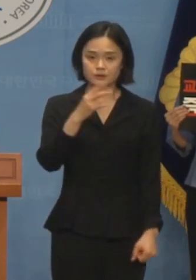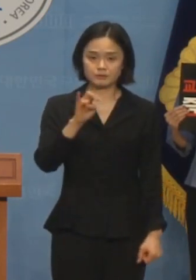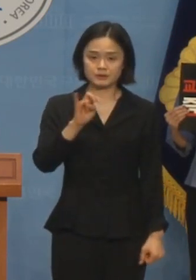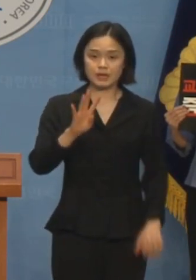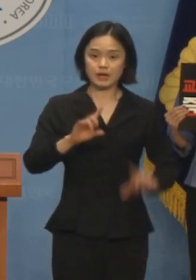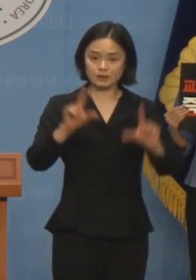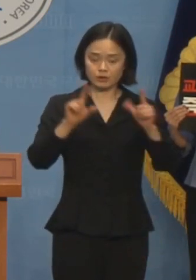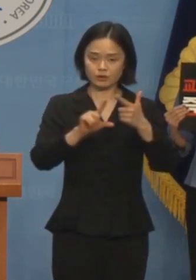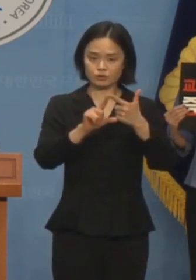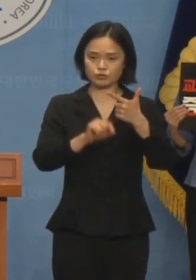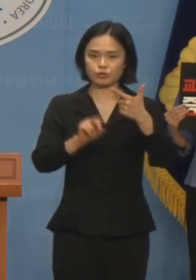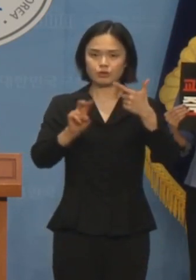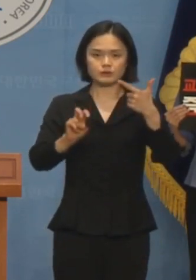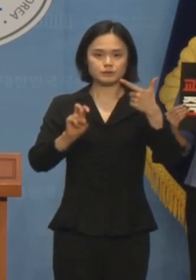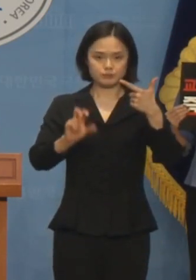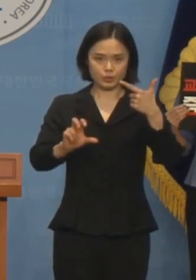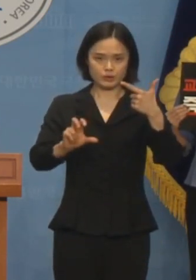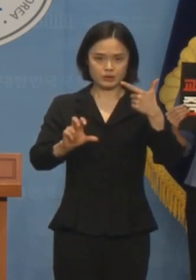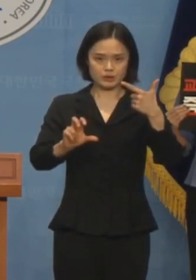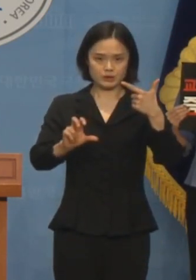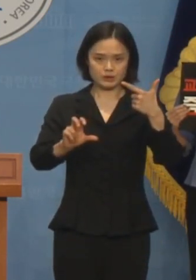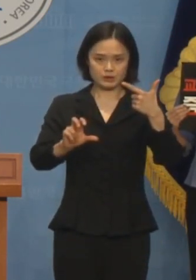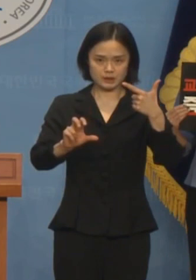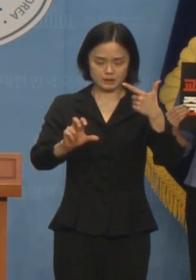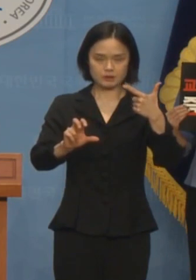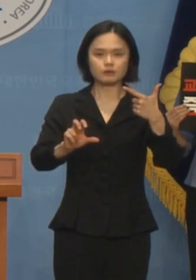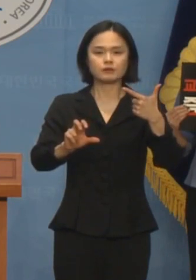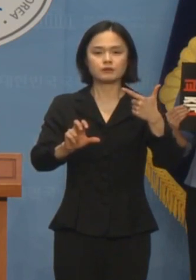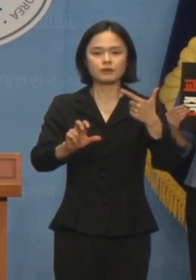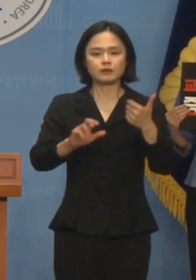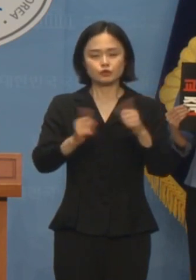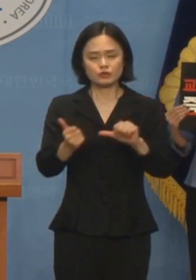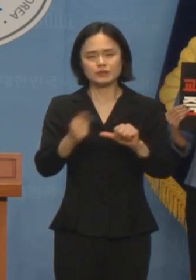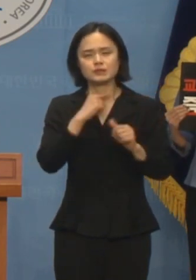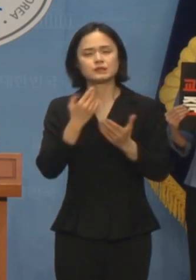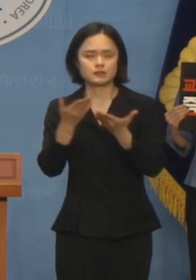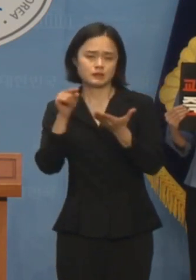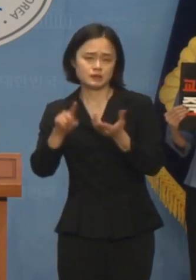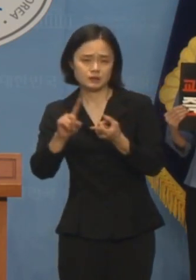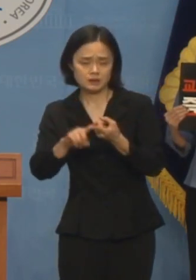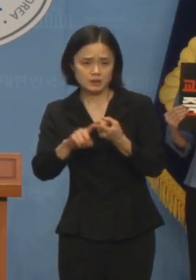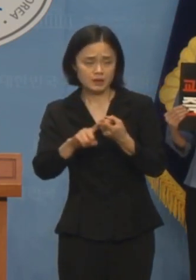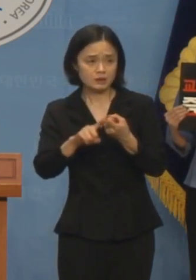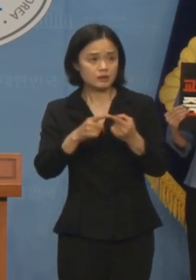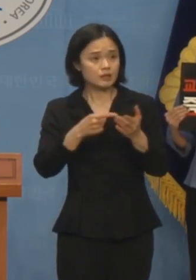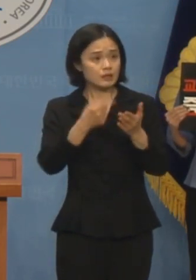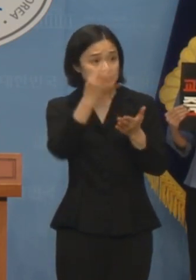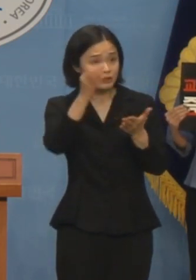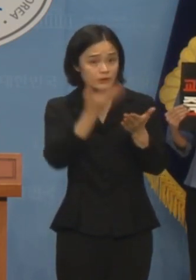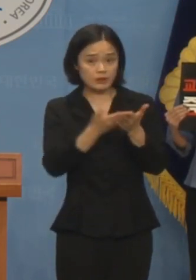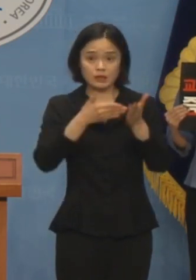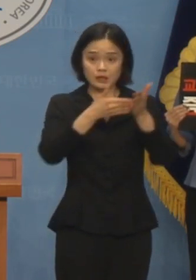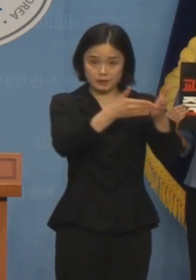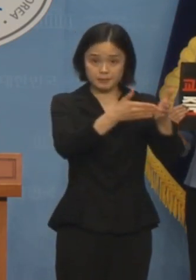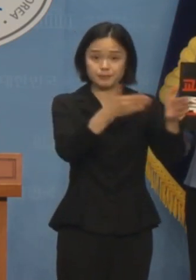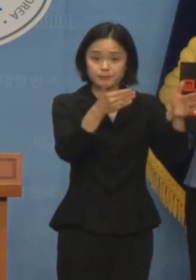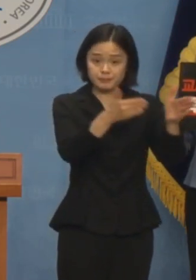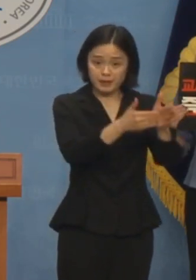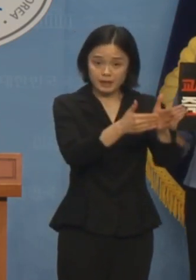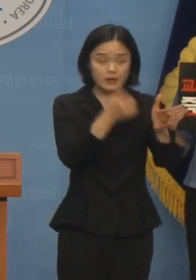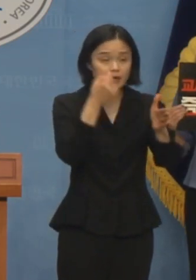2024년 6월 25일 순직 신청서를 접수한 지 6개월 만에 고 용산초 선생님의 순직이